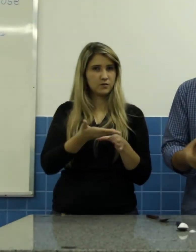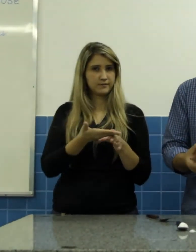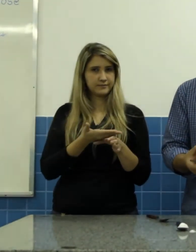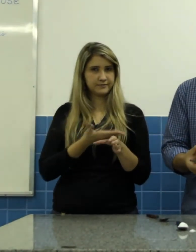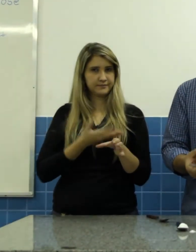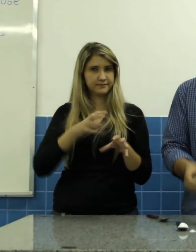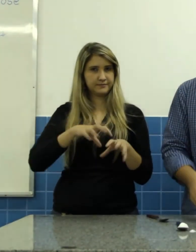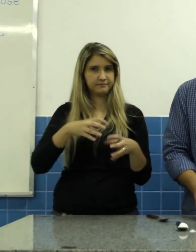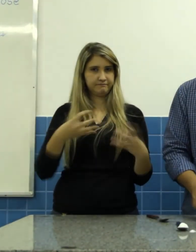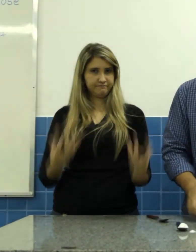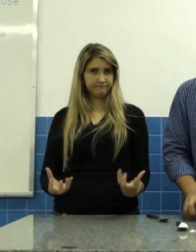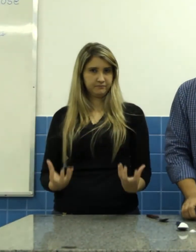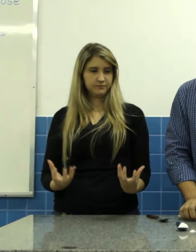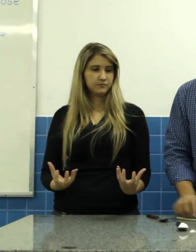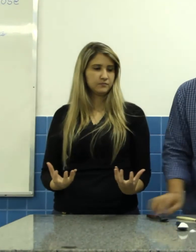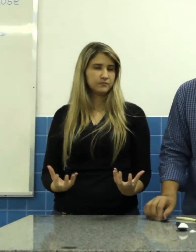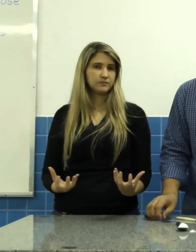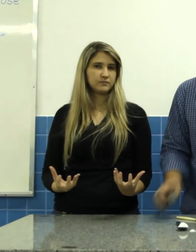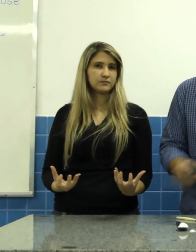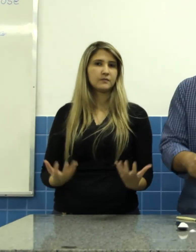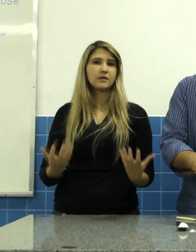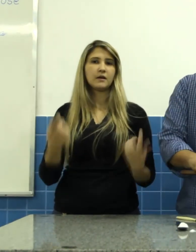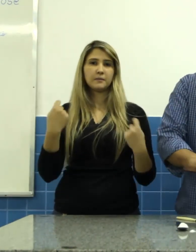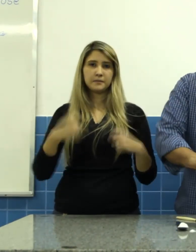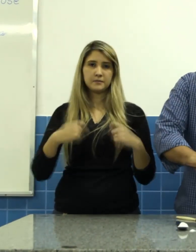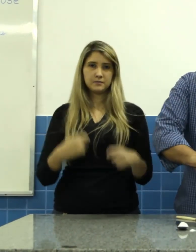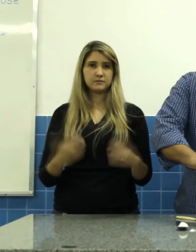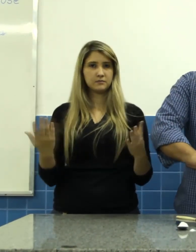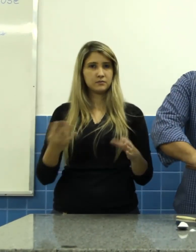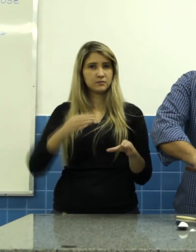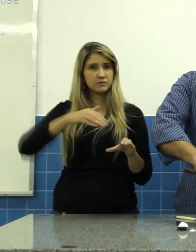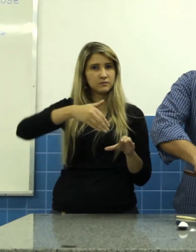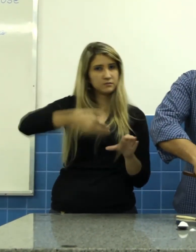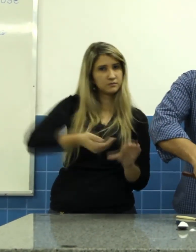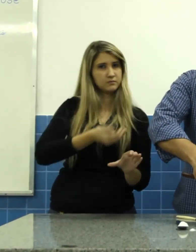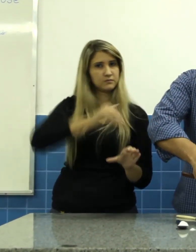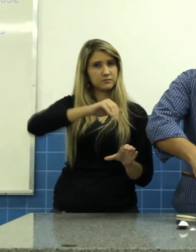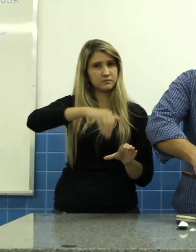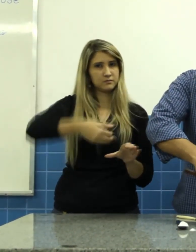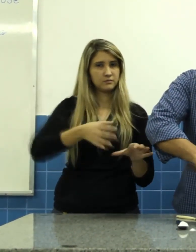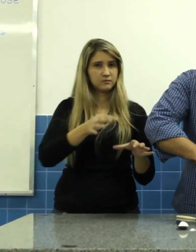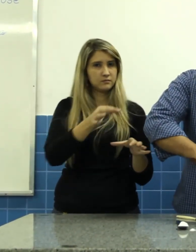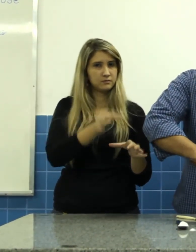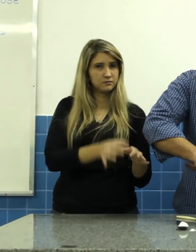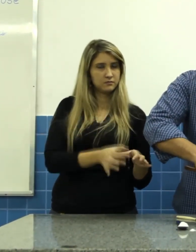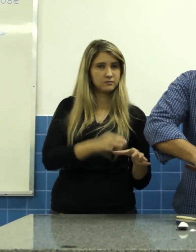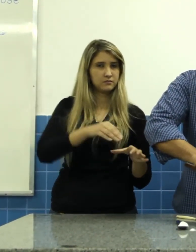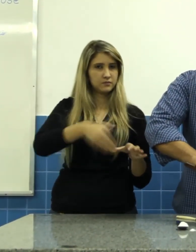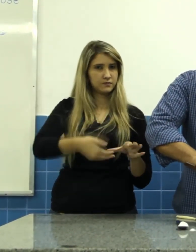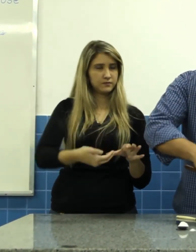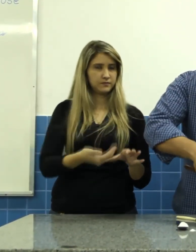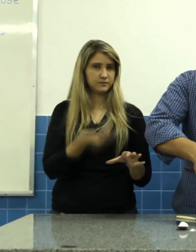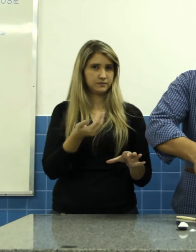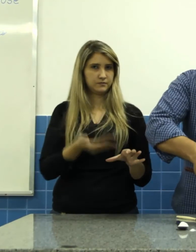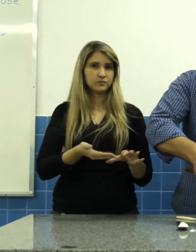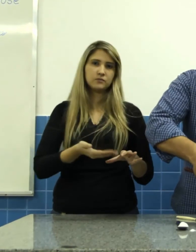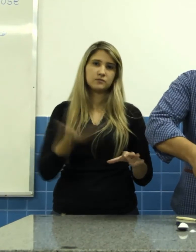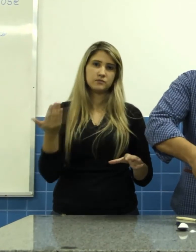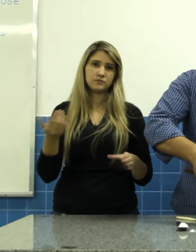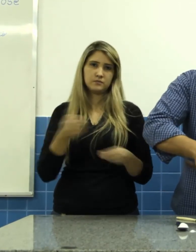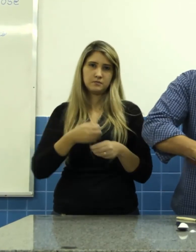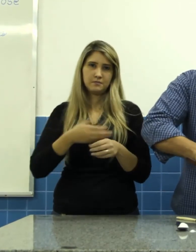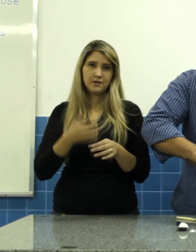na transversal, formar uma espécie de cavidade, tirando